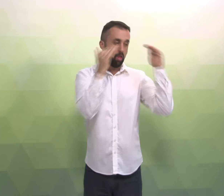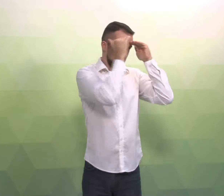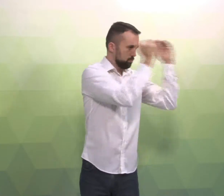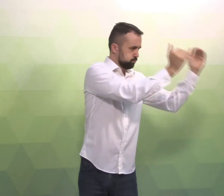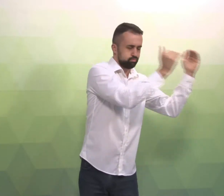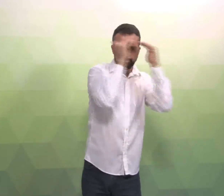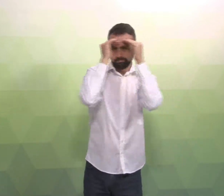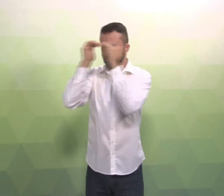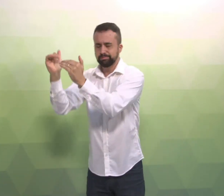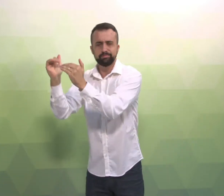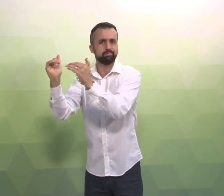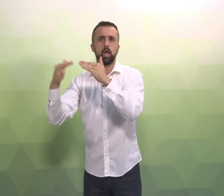respeito igualmente.